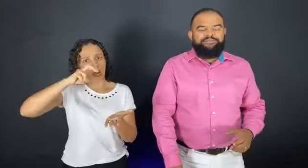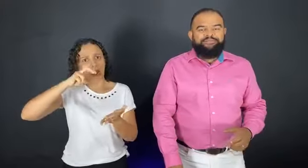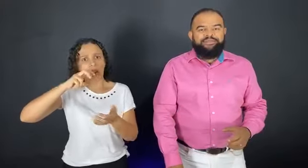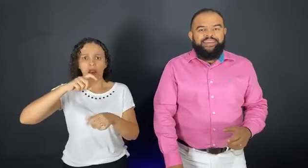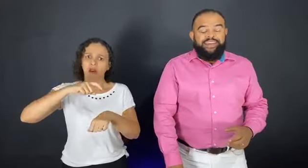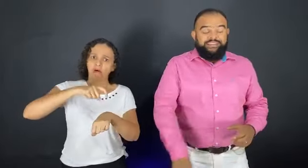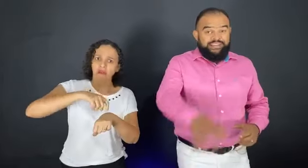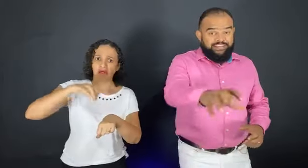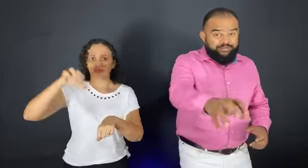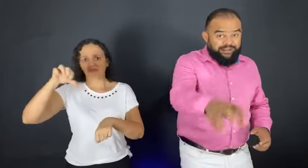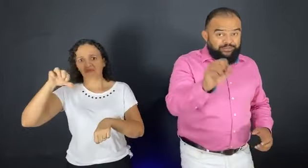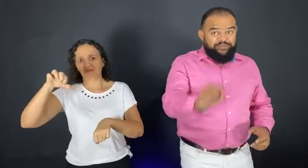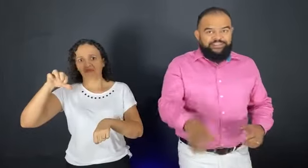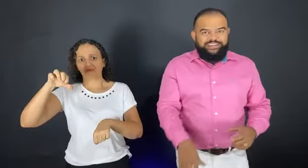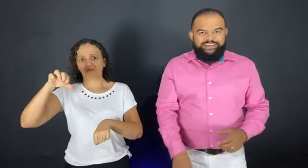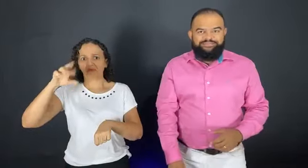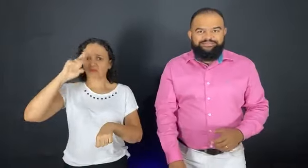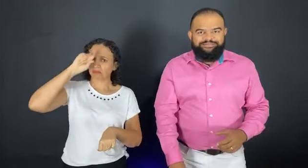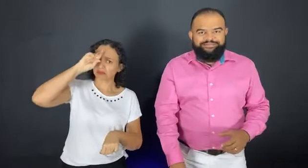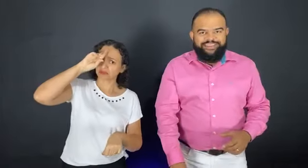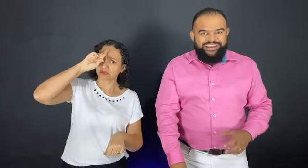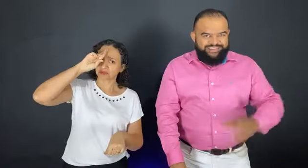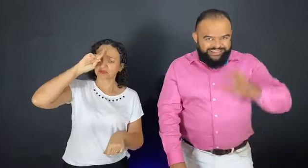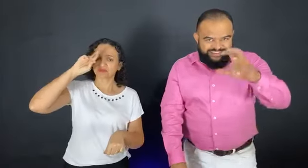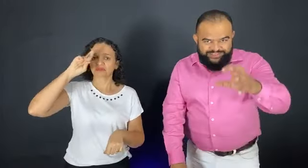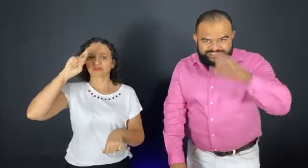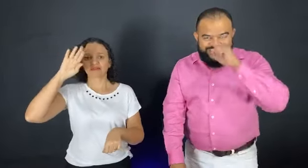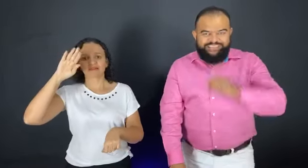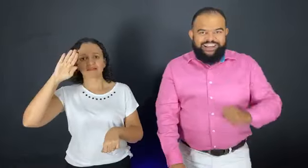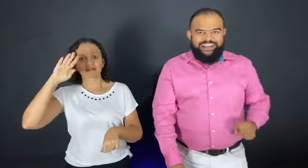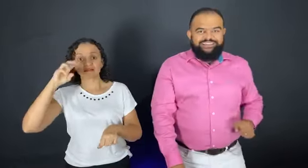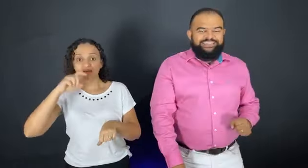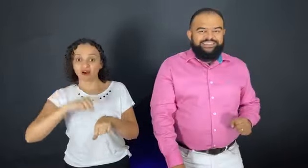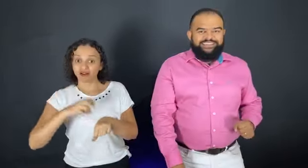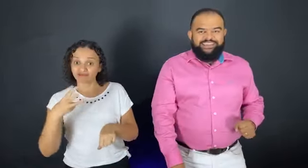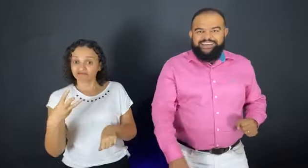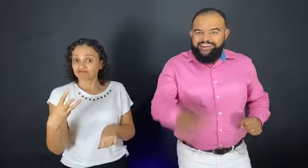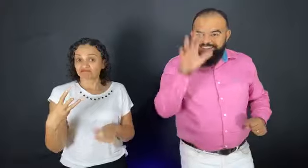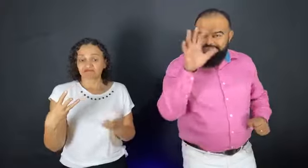9, tem chamado meio-dia, tem chamado às